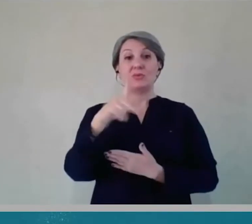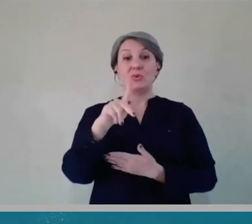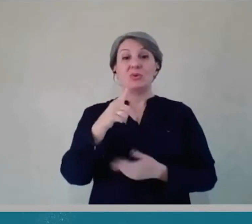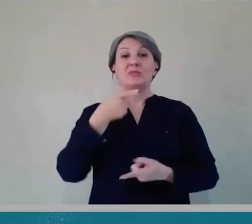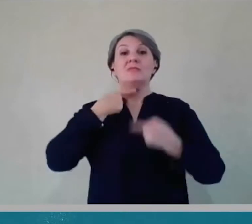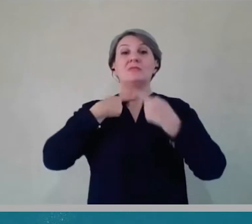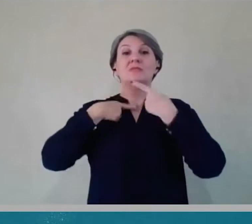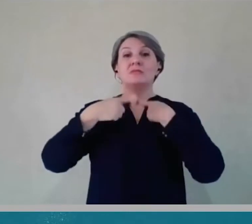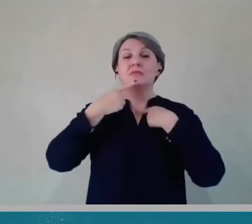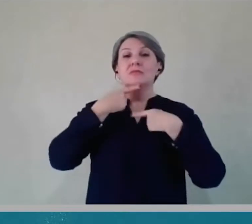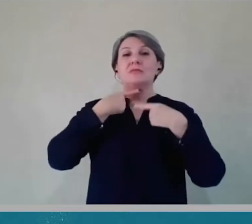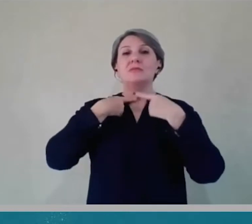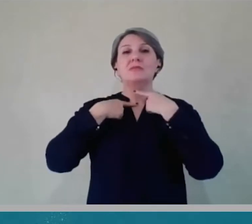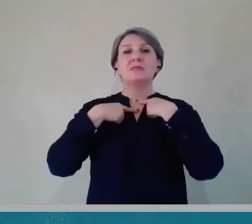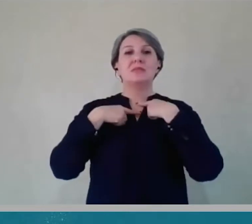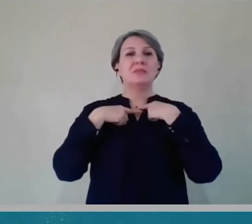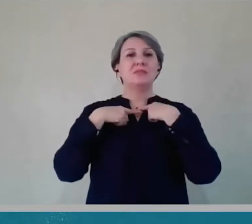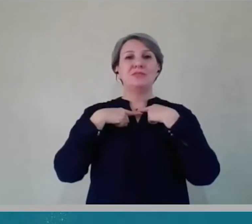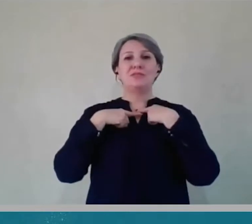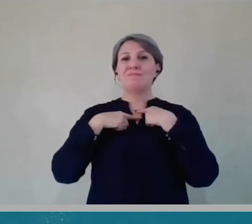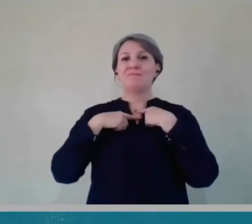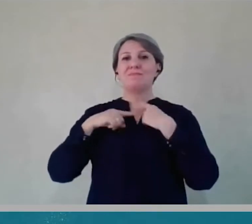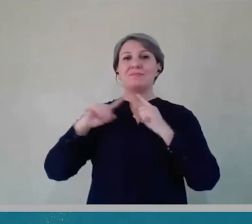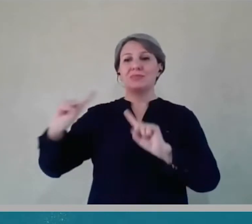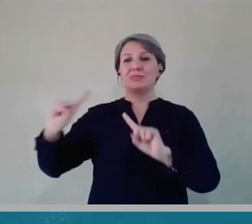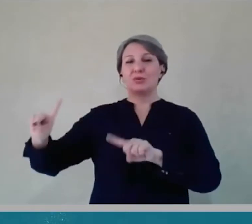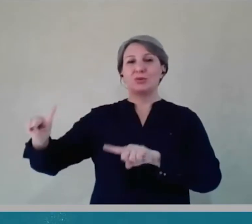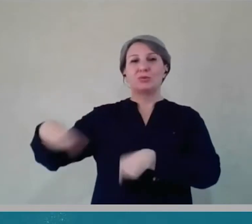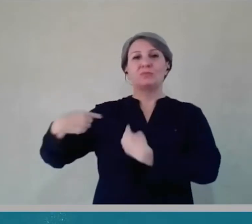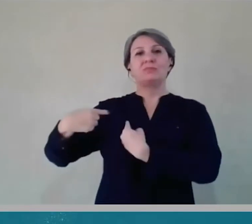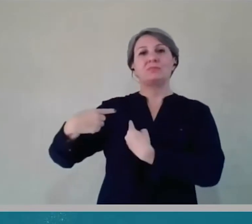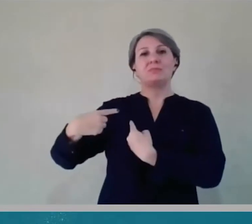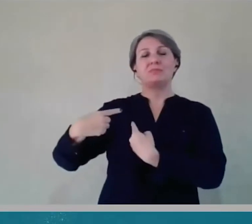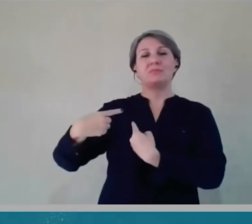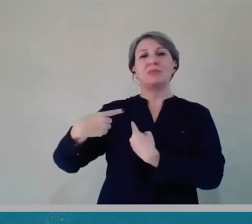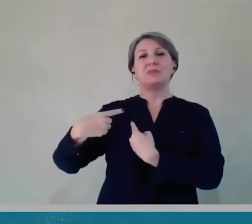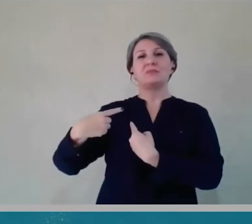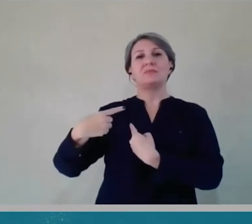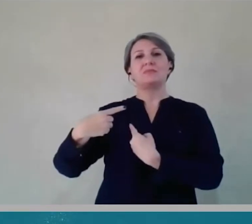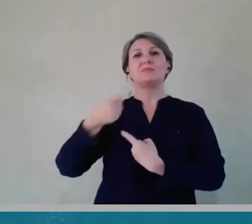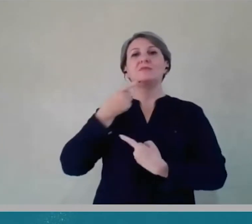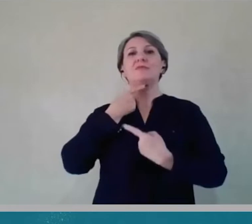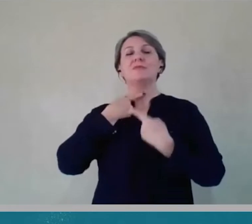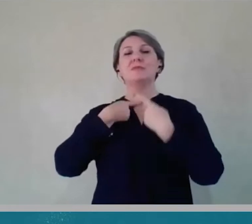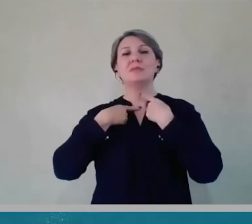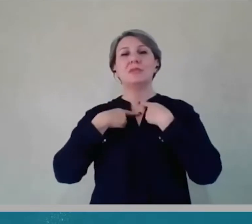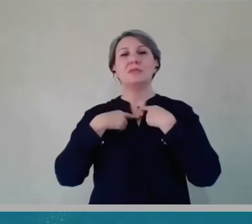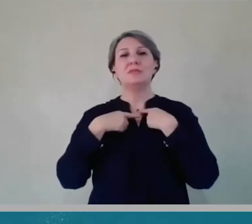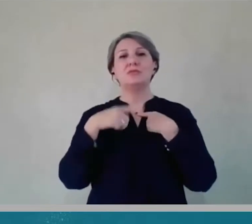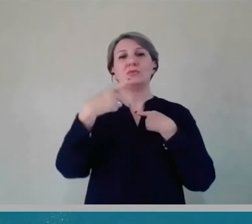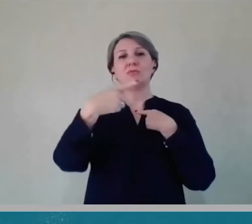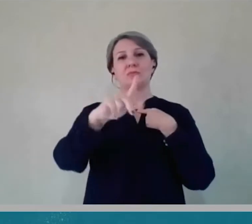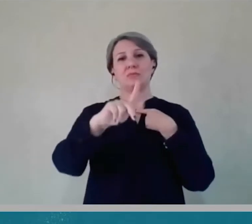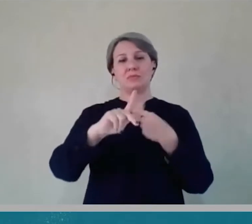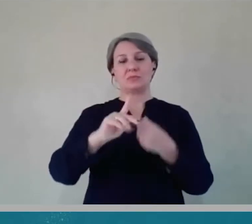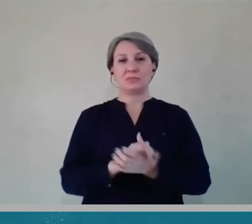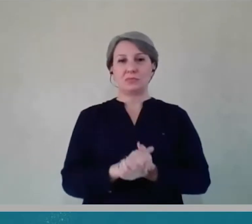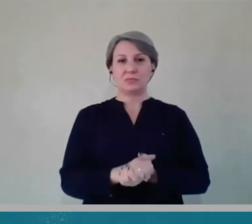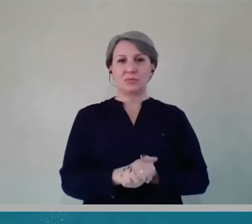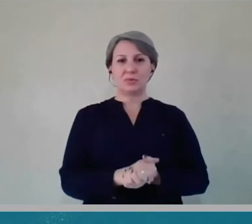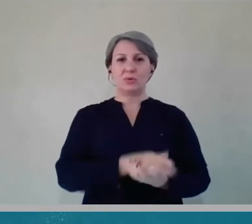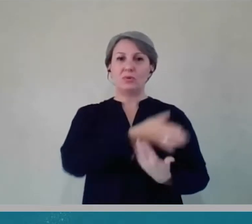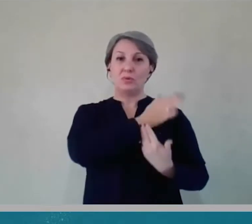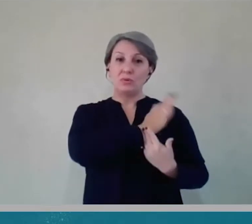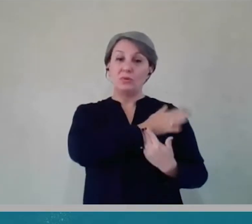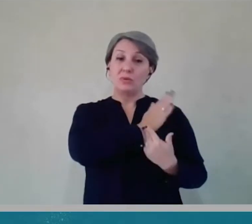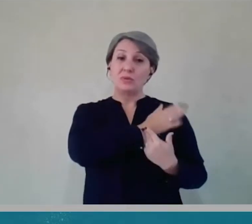pecado, será contra o seu desejo. É o contrário do seu. Embora você tenha um coração até positivo, e eu queria que